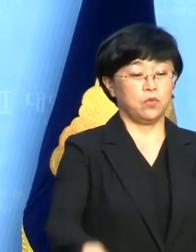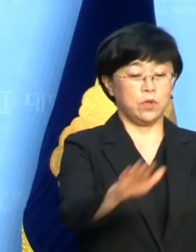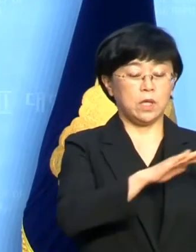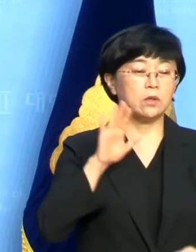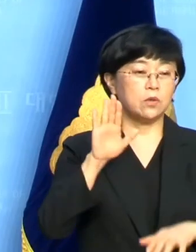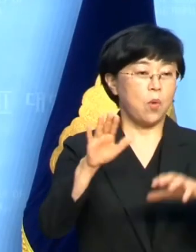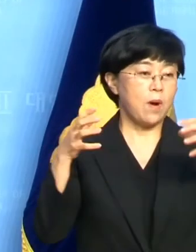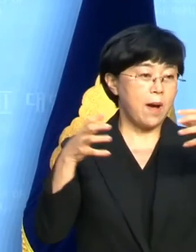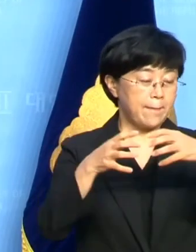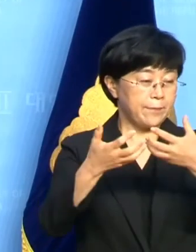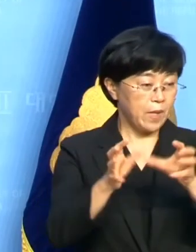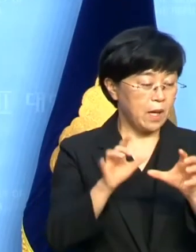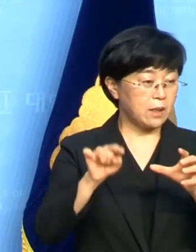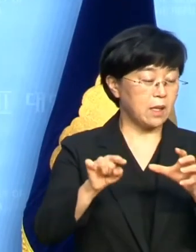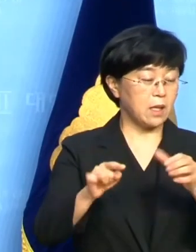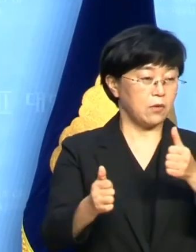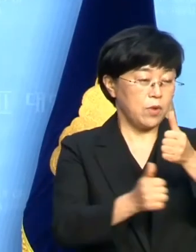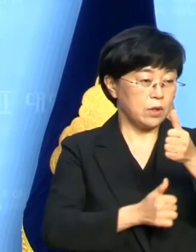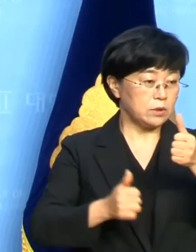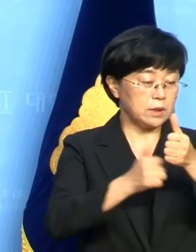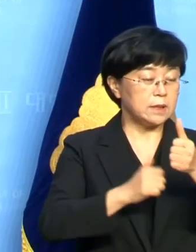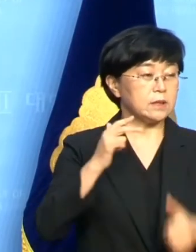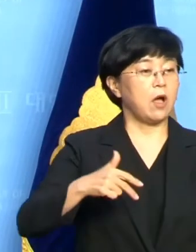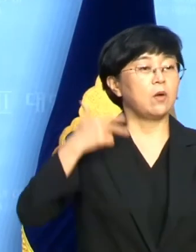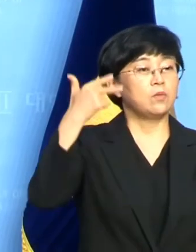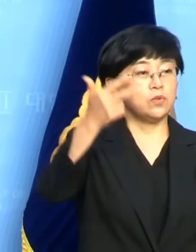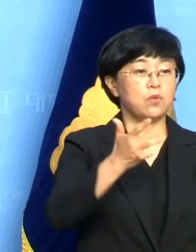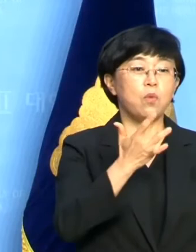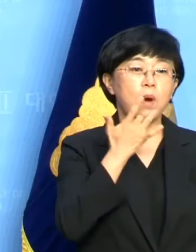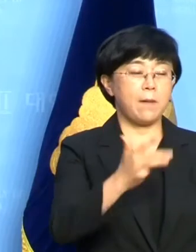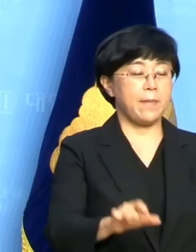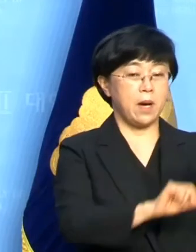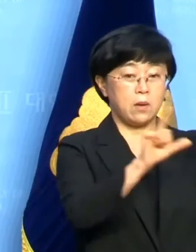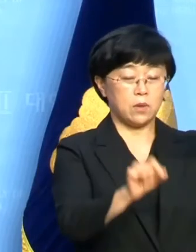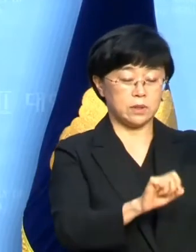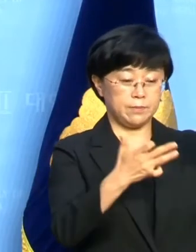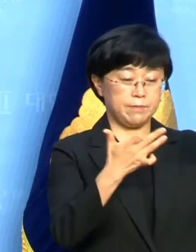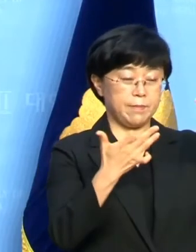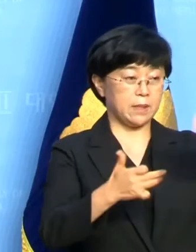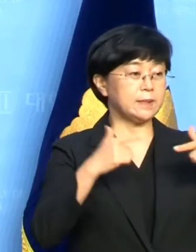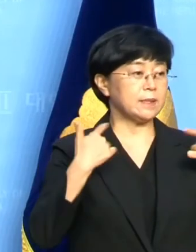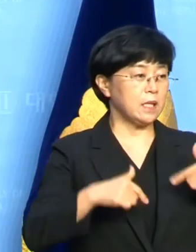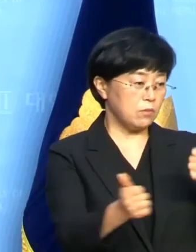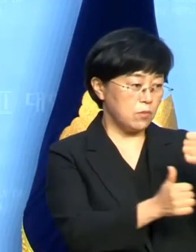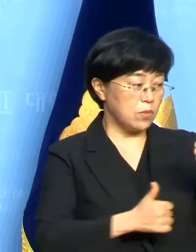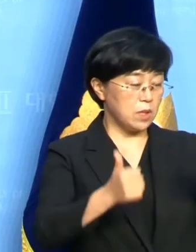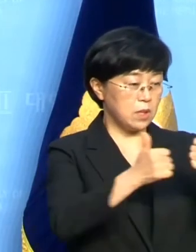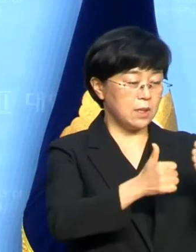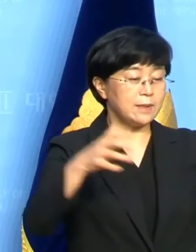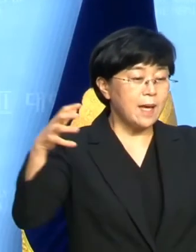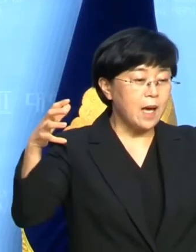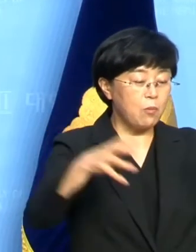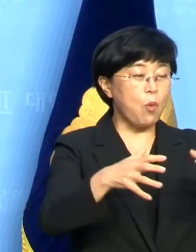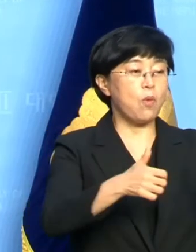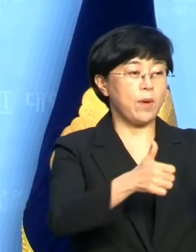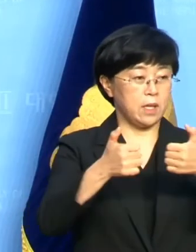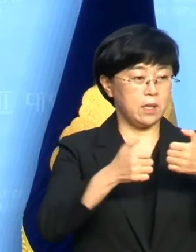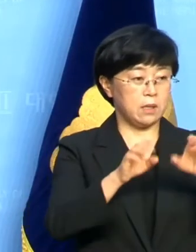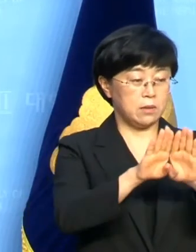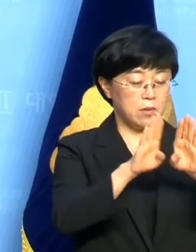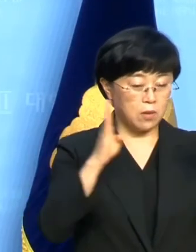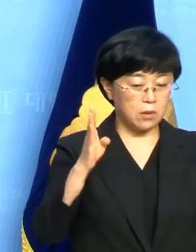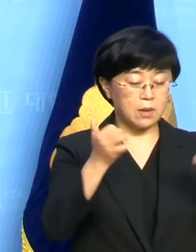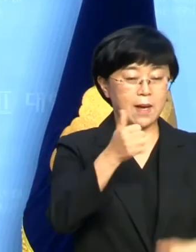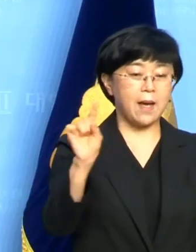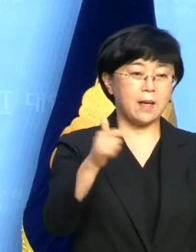통합 땅 가방이 위원들은 다음주 화요일인 18일 상 이미 전체회의를 열어 항상 역